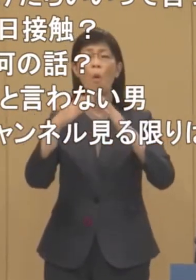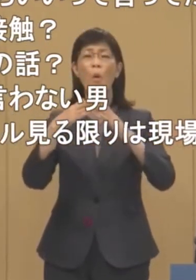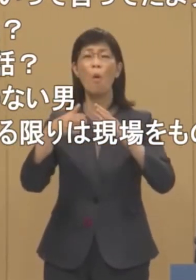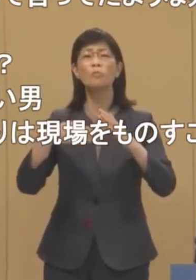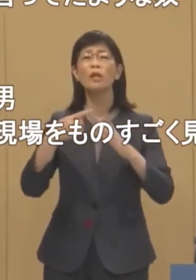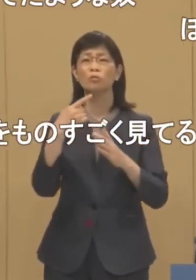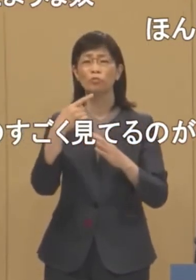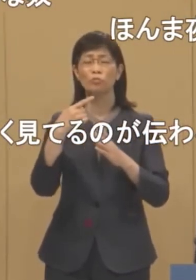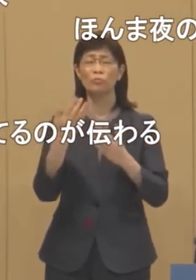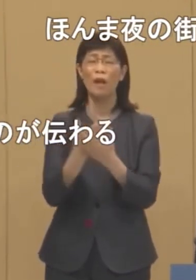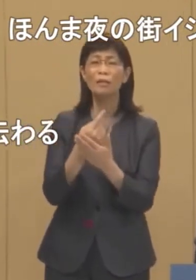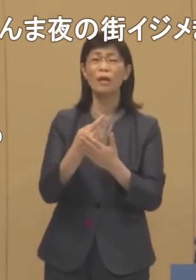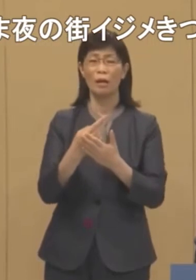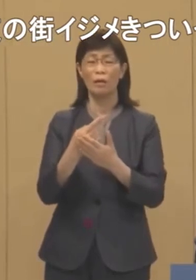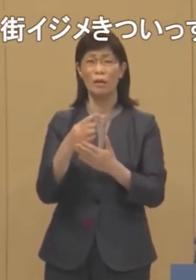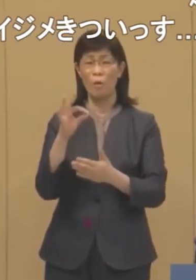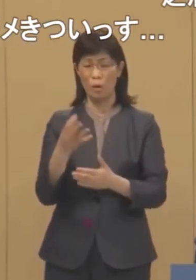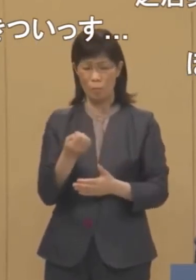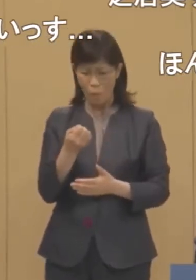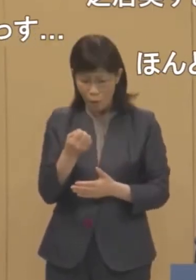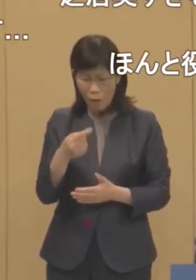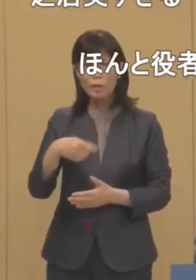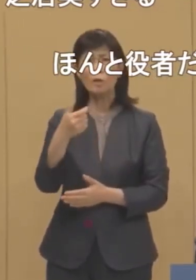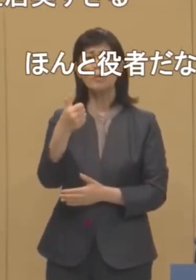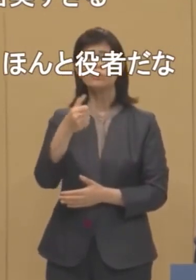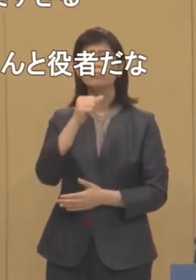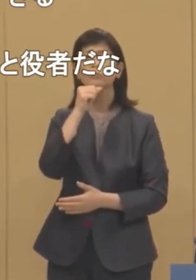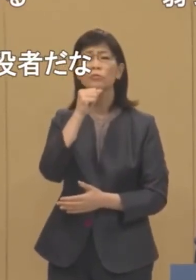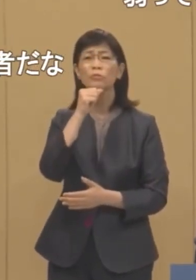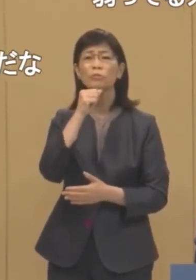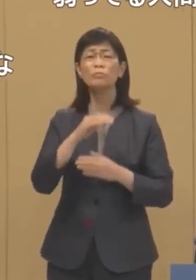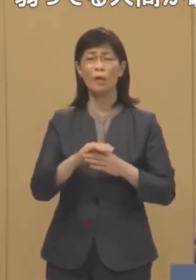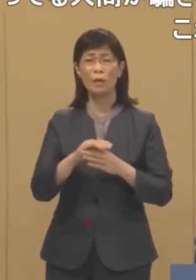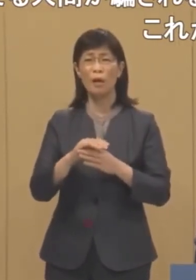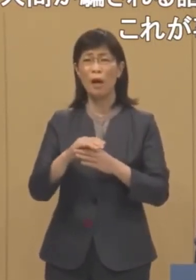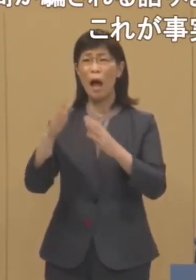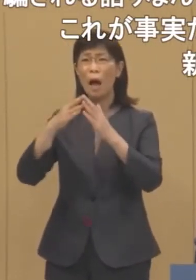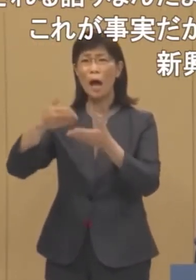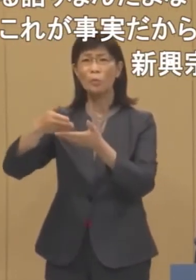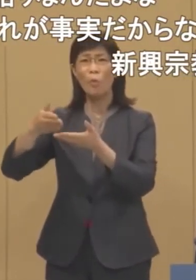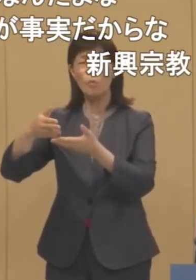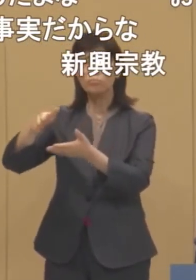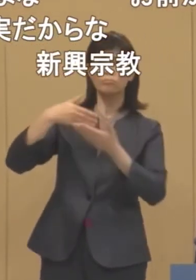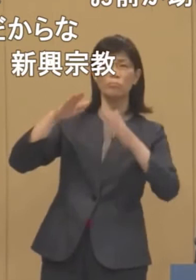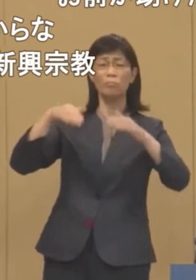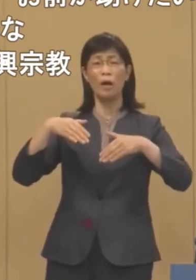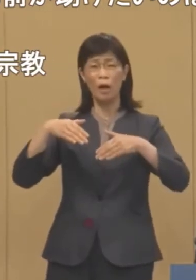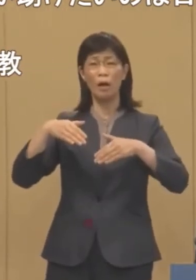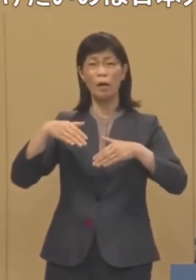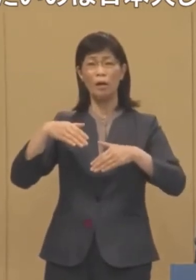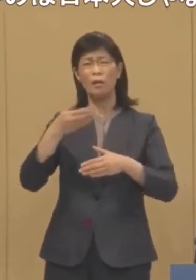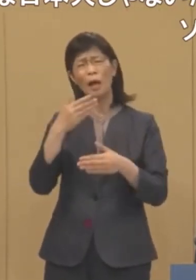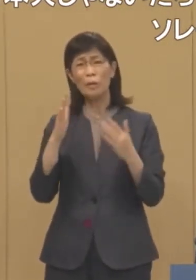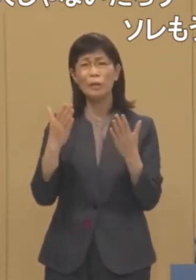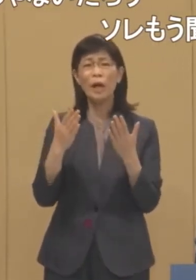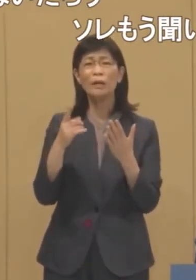他にも所持金が150円しかない他にもペットと共にアパートを追い出されたほかにももう何日も食べて